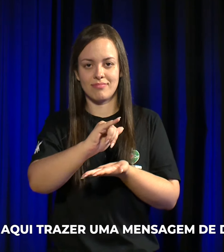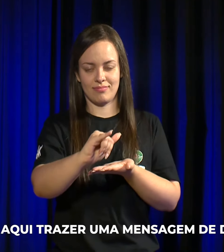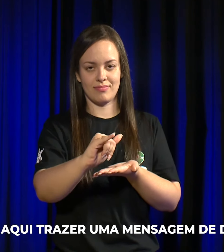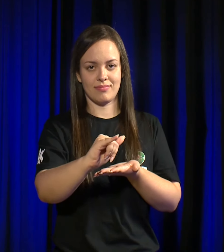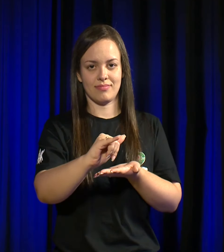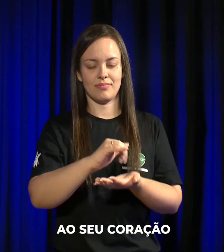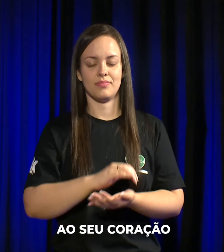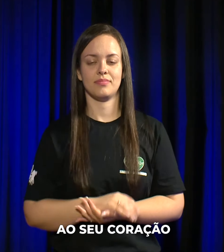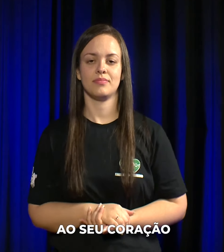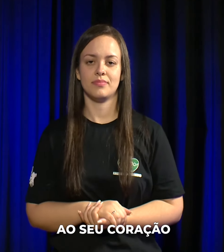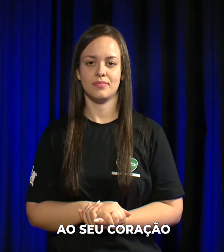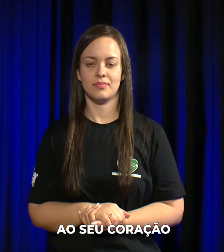Deus ao seu coração.